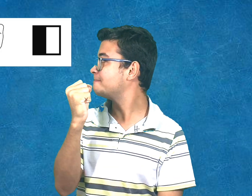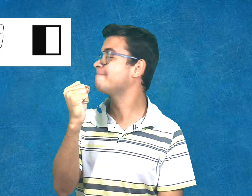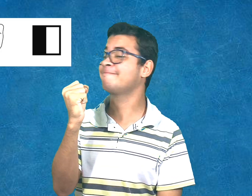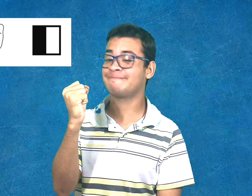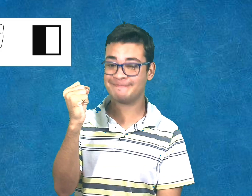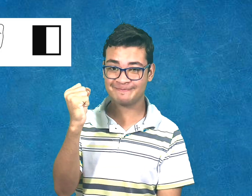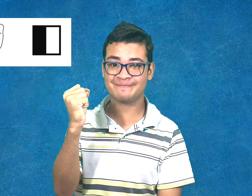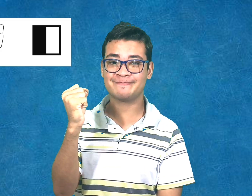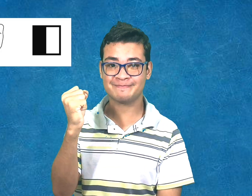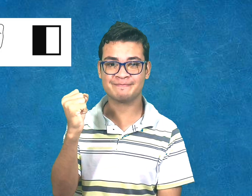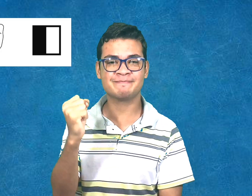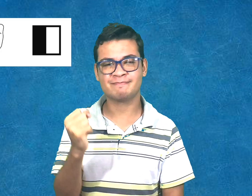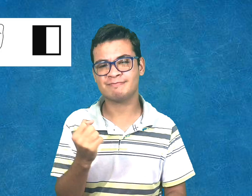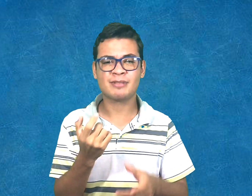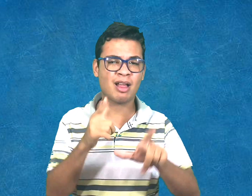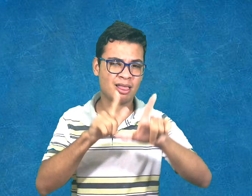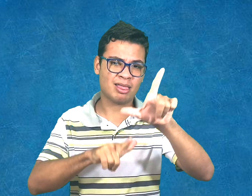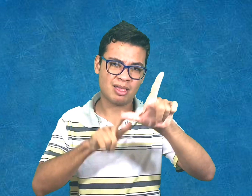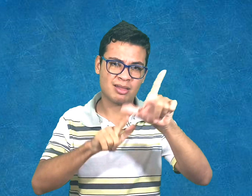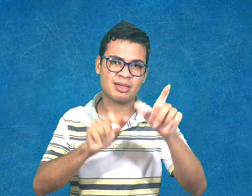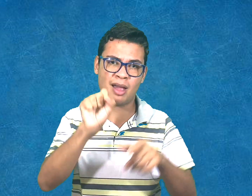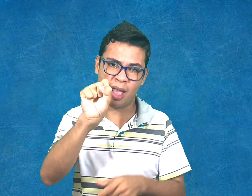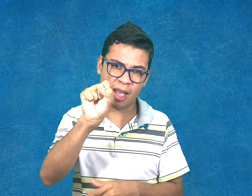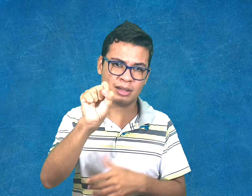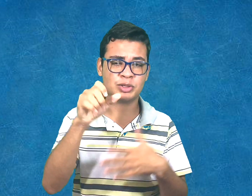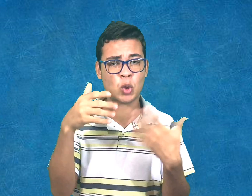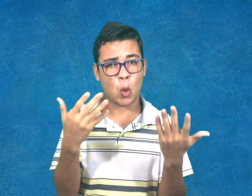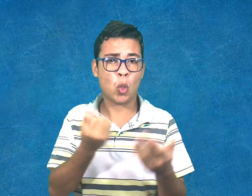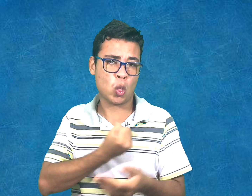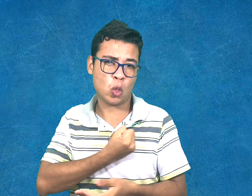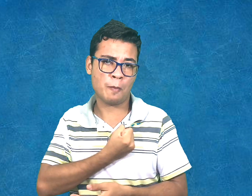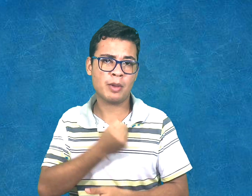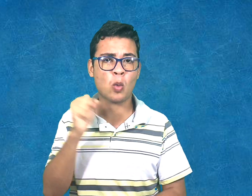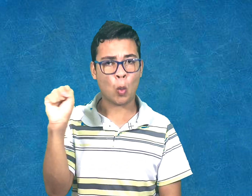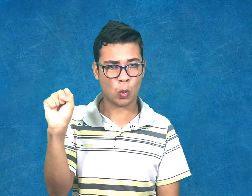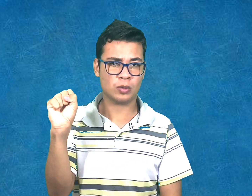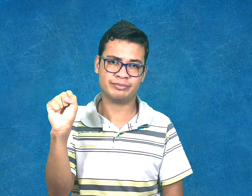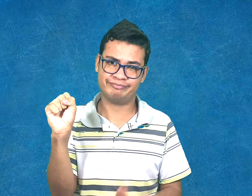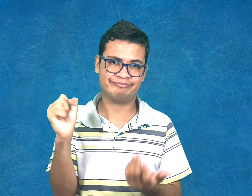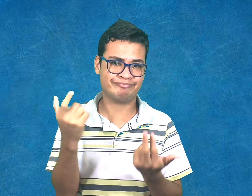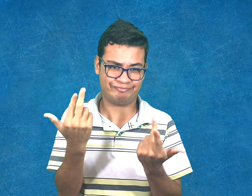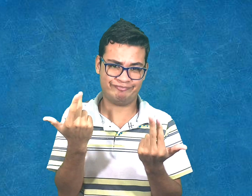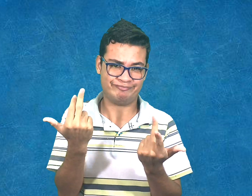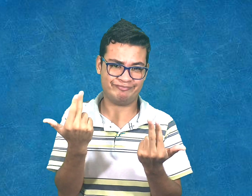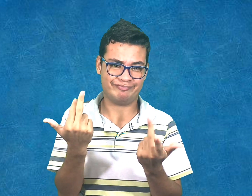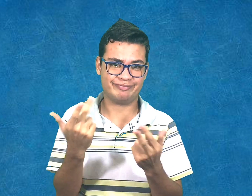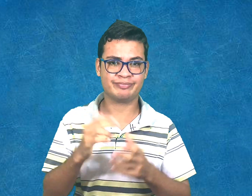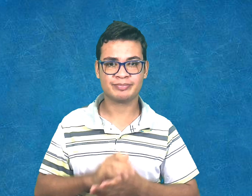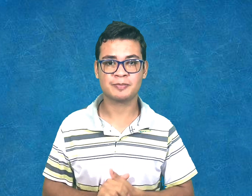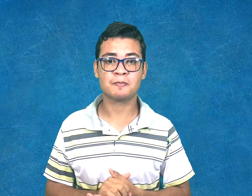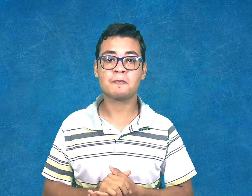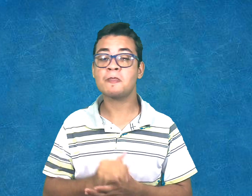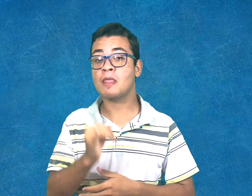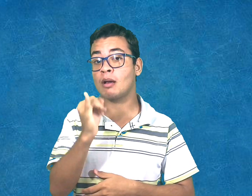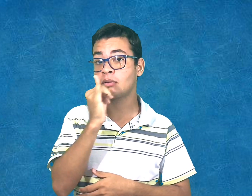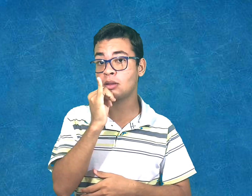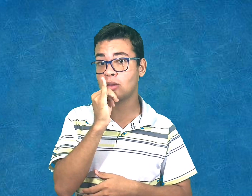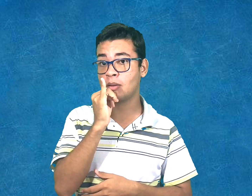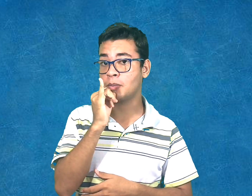Então, é tanto a letra S quanto o número 8, mesmo sinal. Então, por exemplo, o